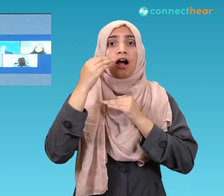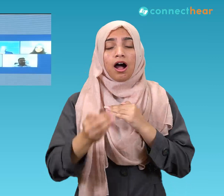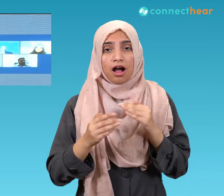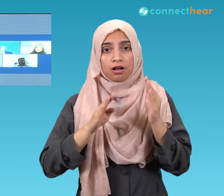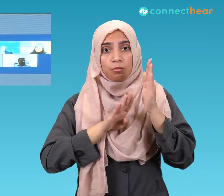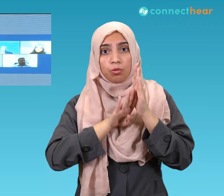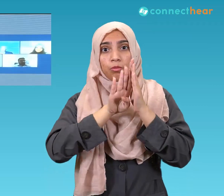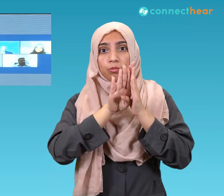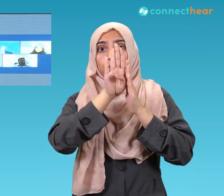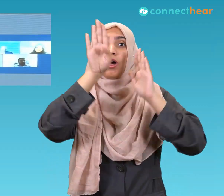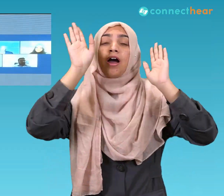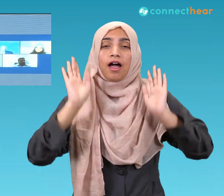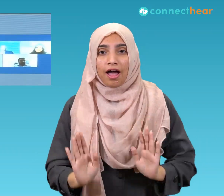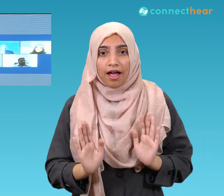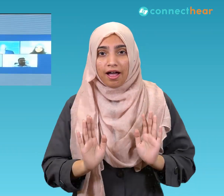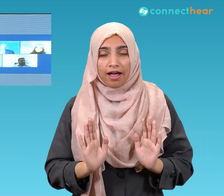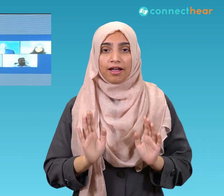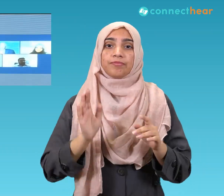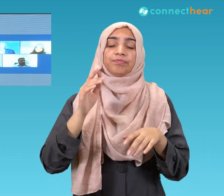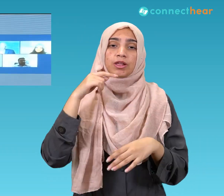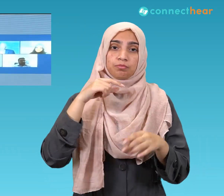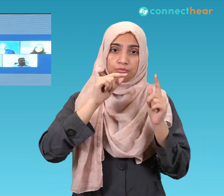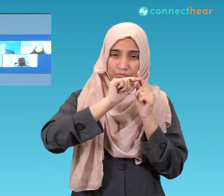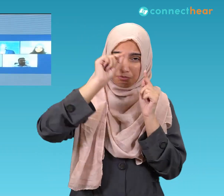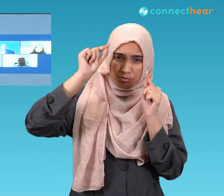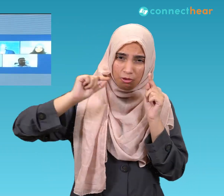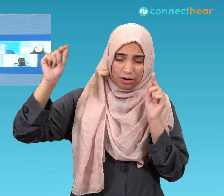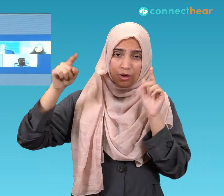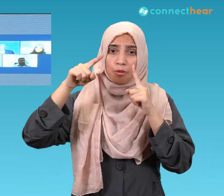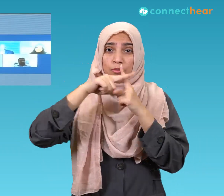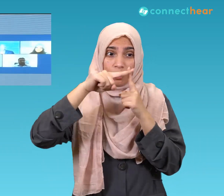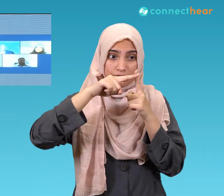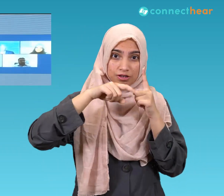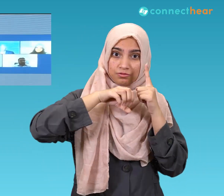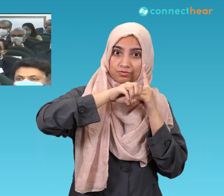اکانومی ایک پازیٹیو ڈائریکشن کے پر جا رہی ہے.